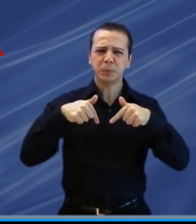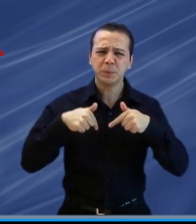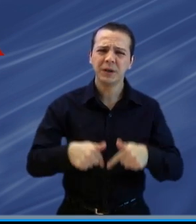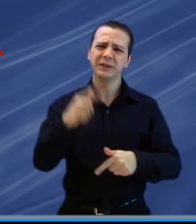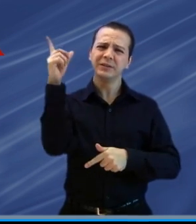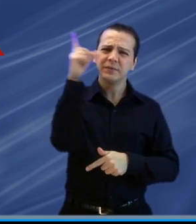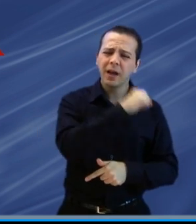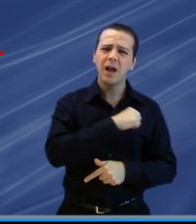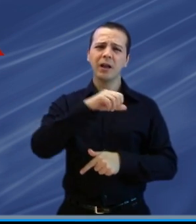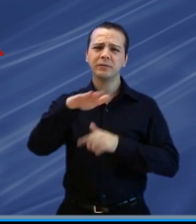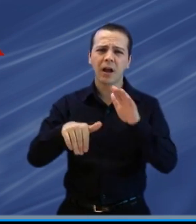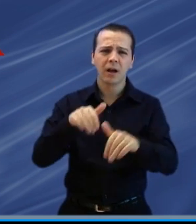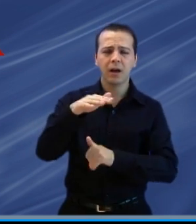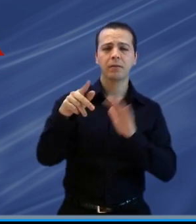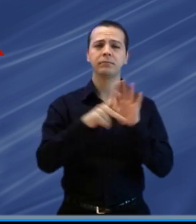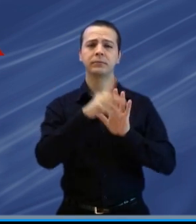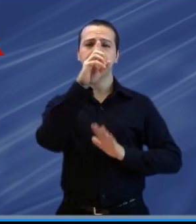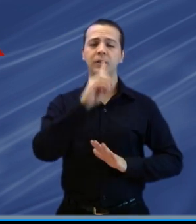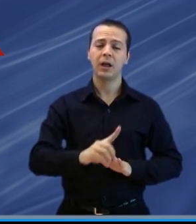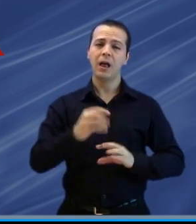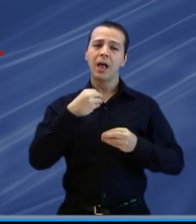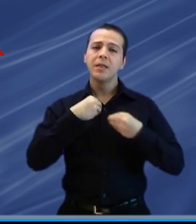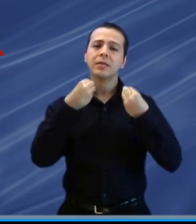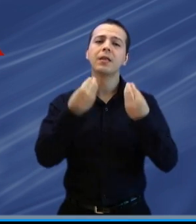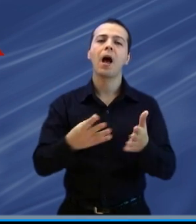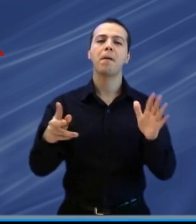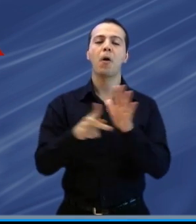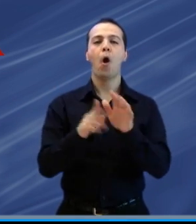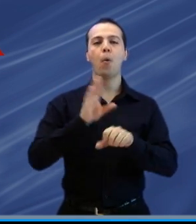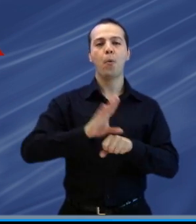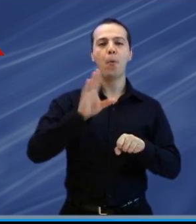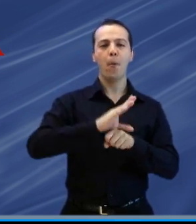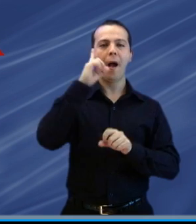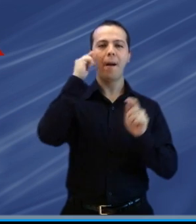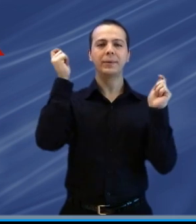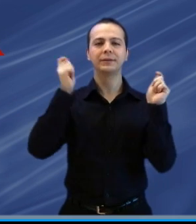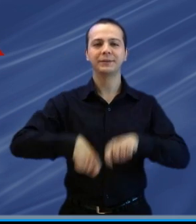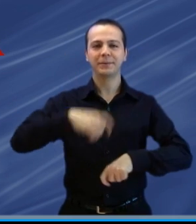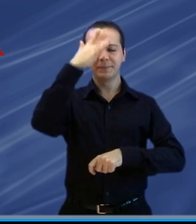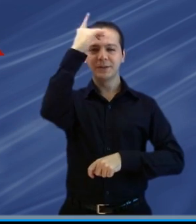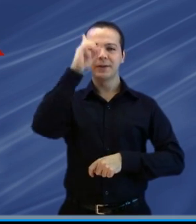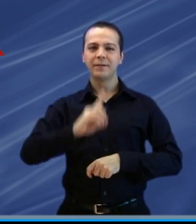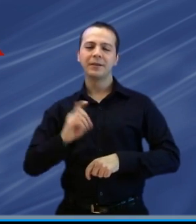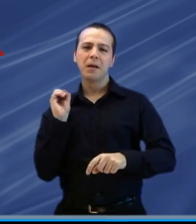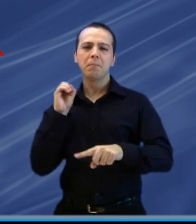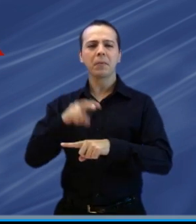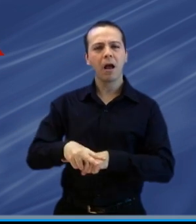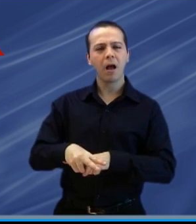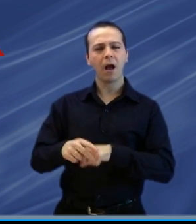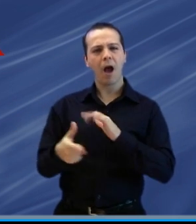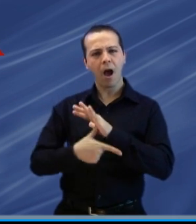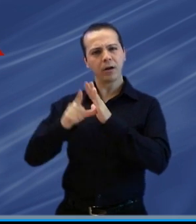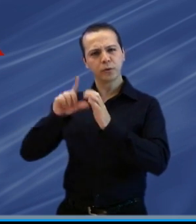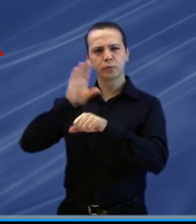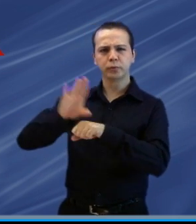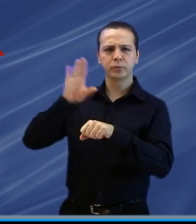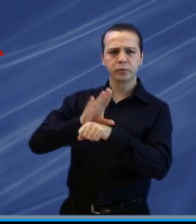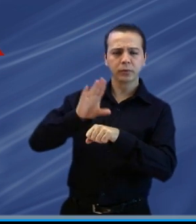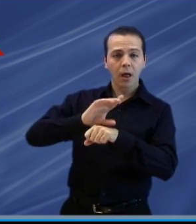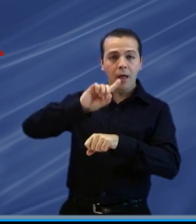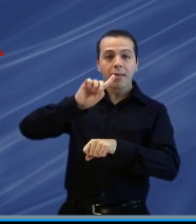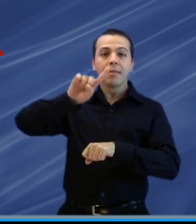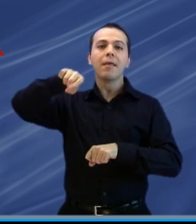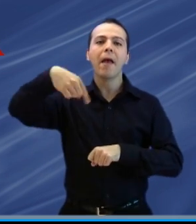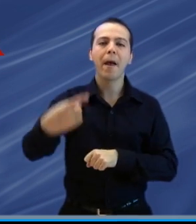essas vagas. Muitas delas oferecem cursos de capacitação para pessoas com deficiência, suprindo aí